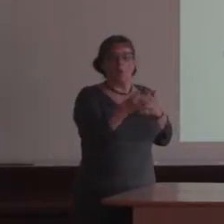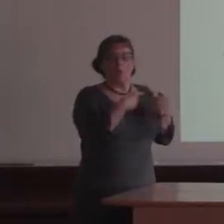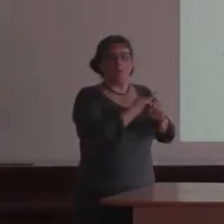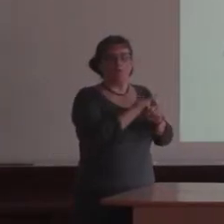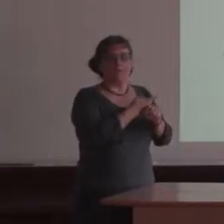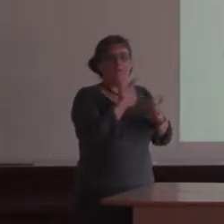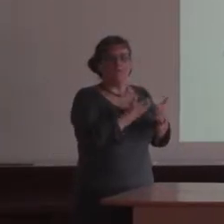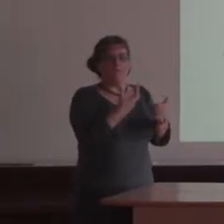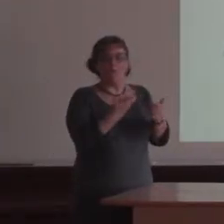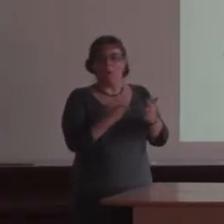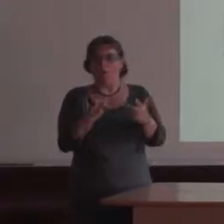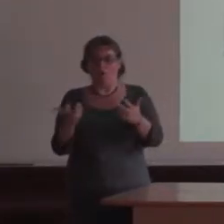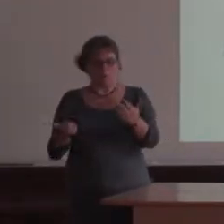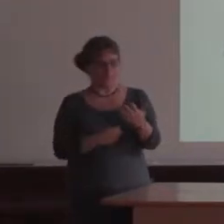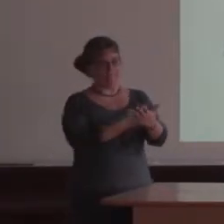si vous faites